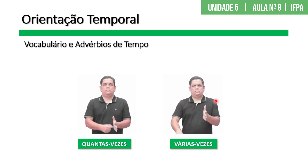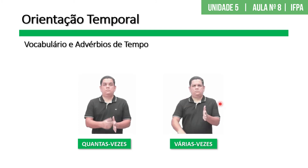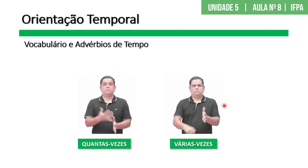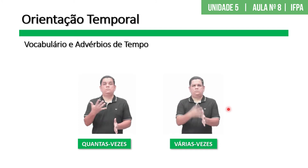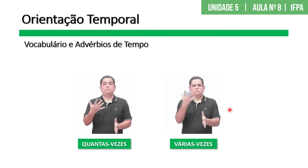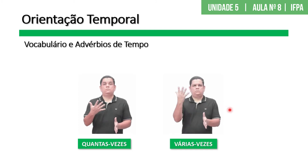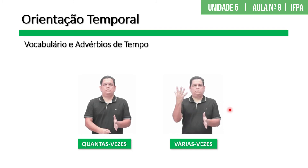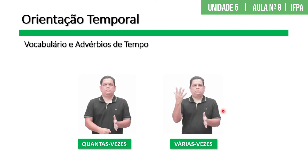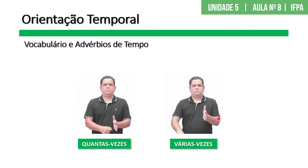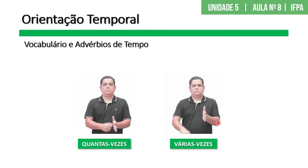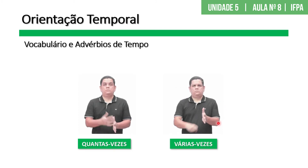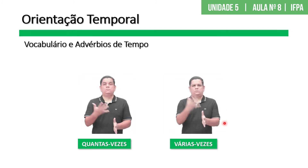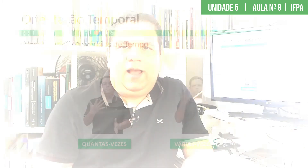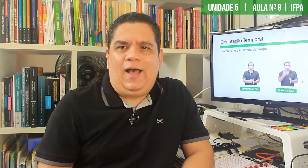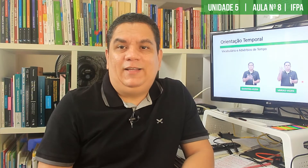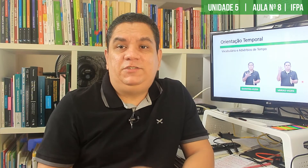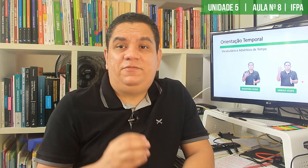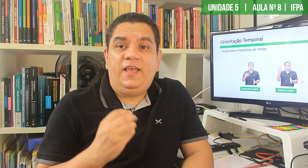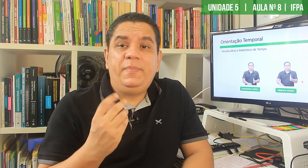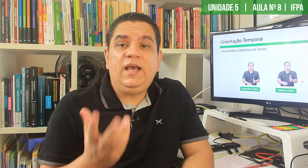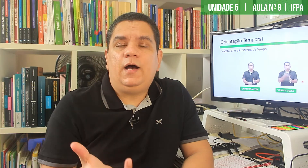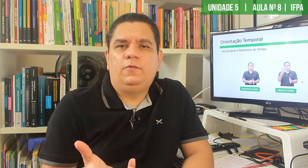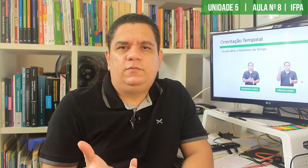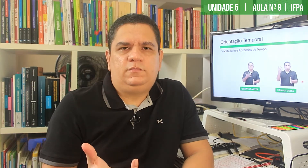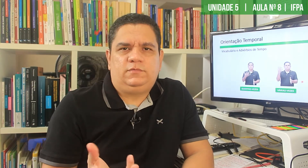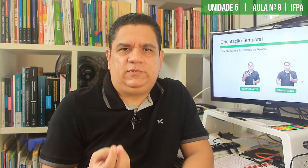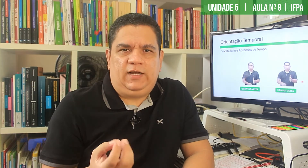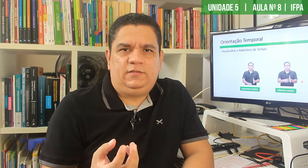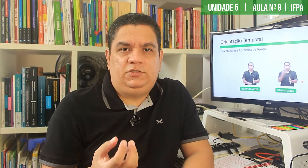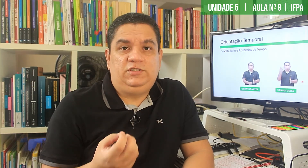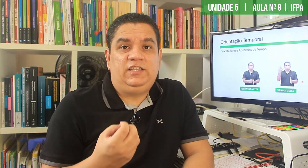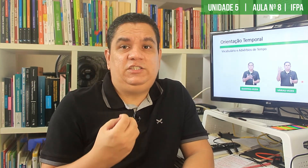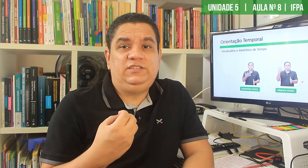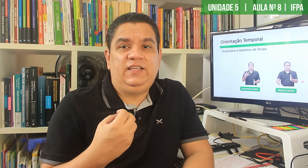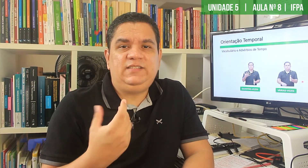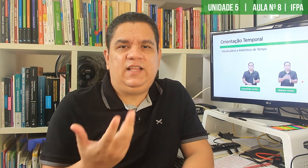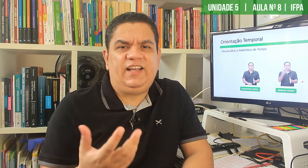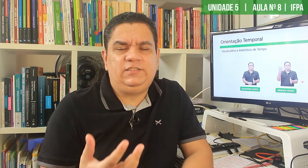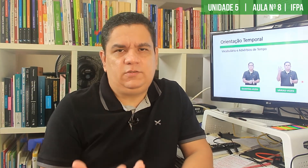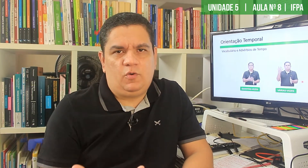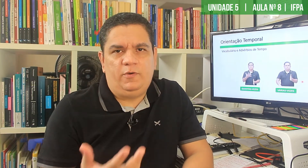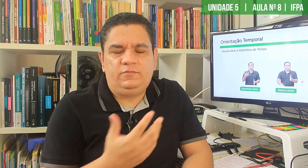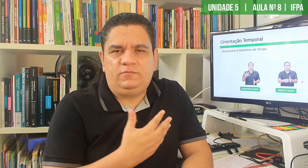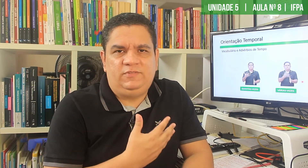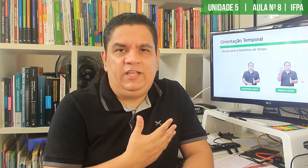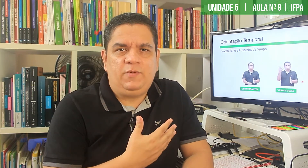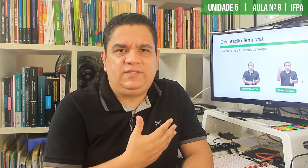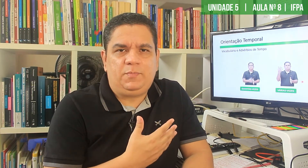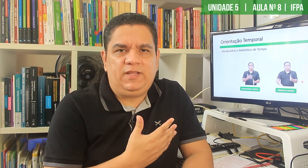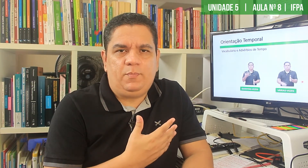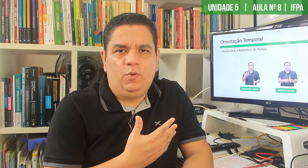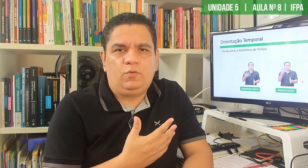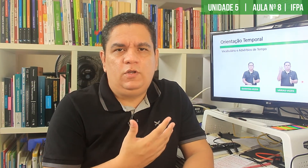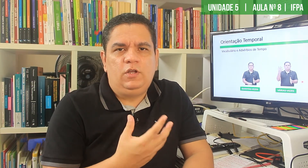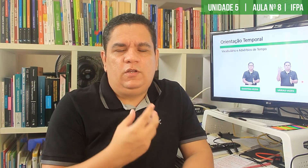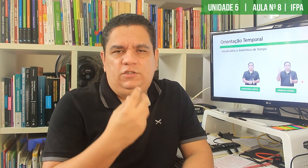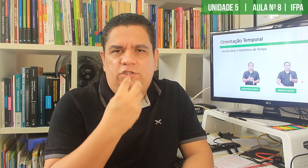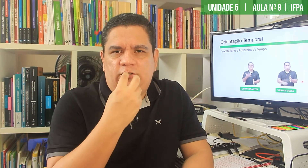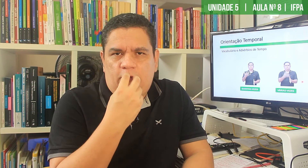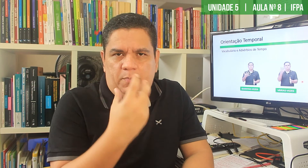uma expressão adverbial, tá? De intensidade, como eu dei um exemplo ainda há pouco, de